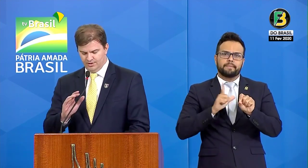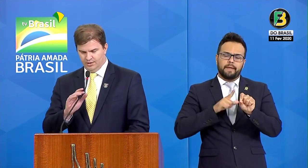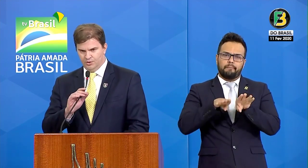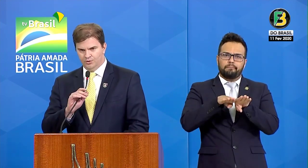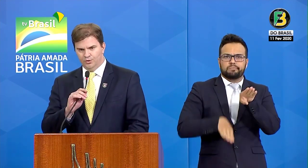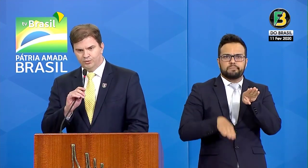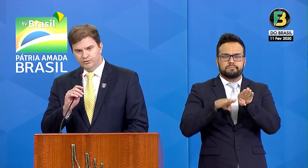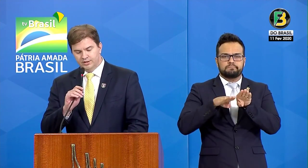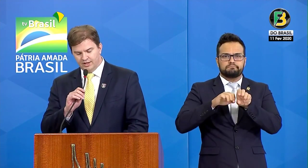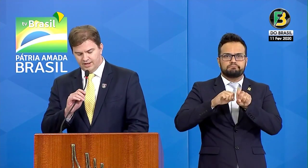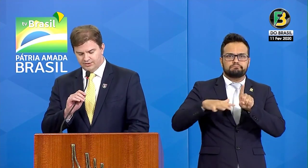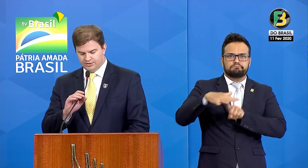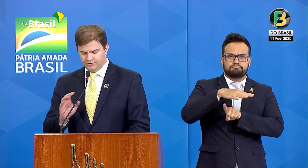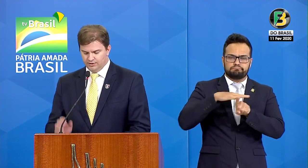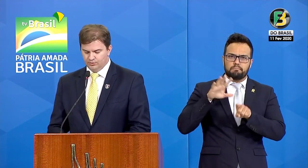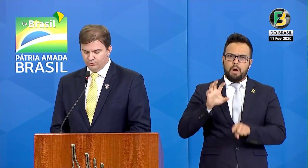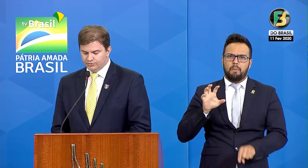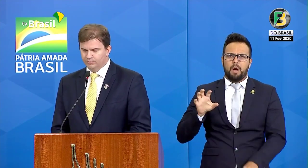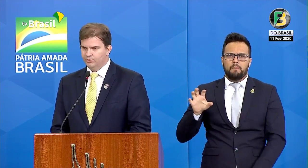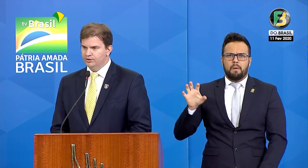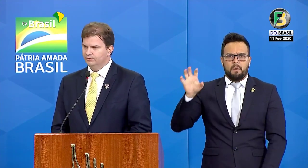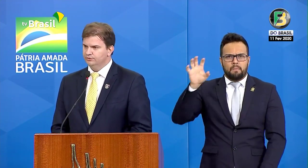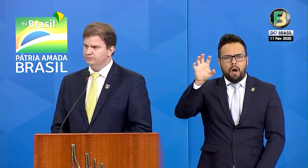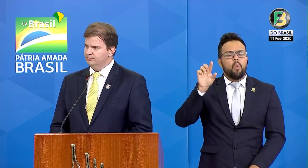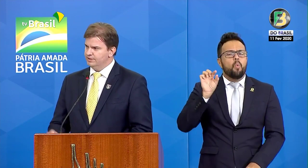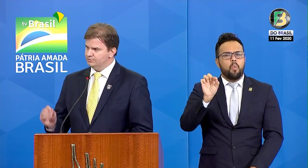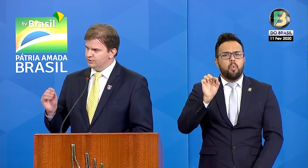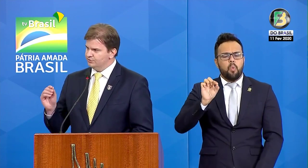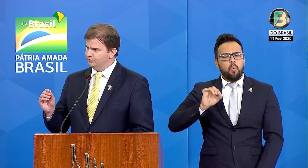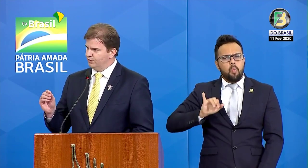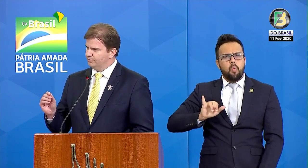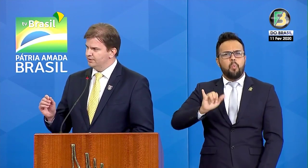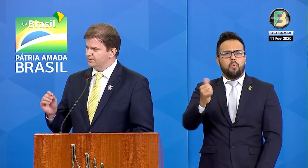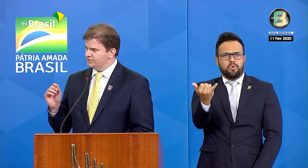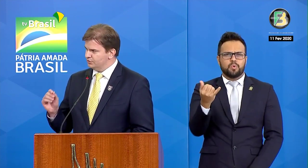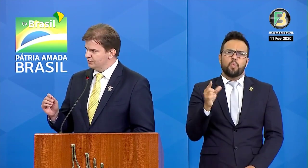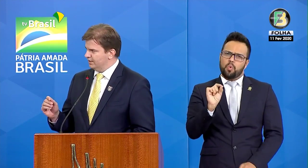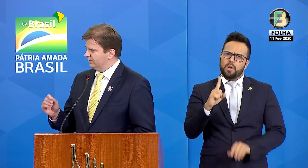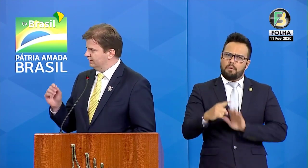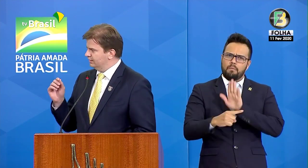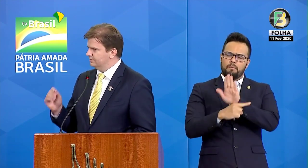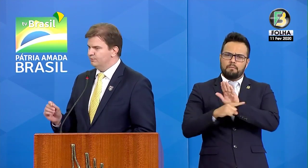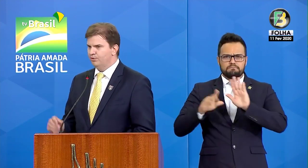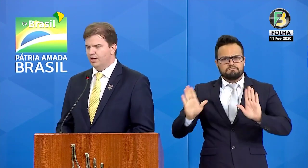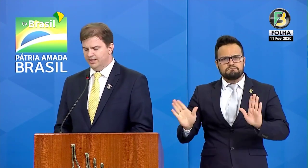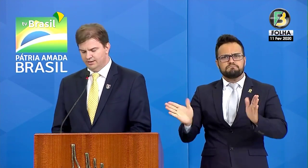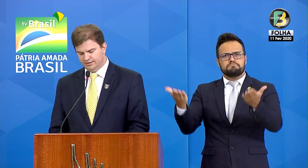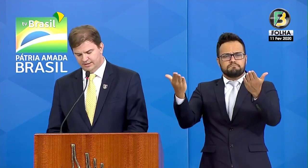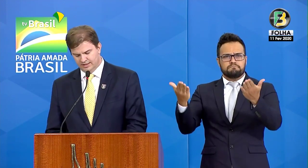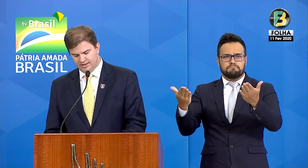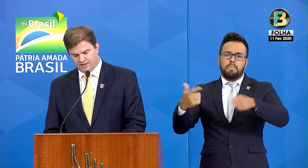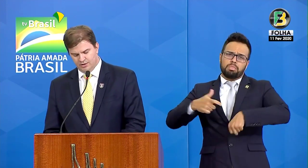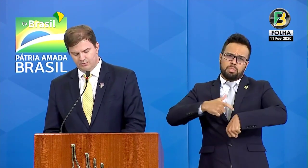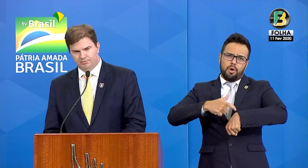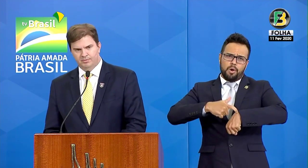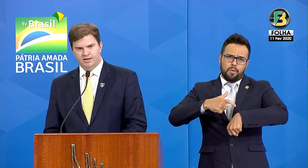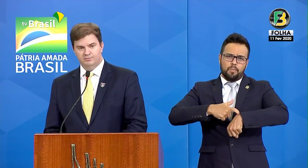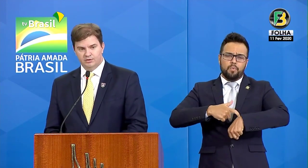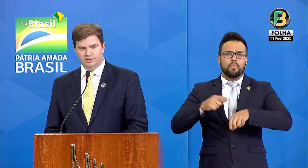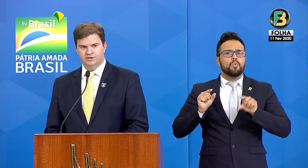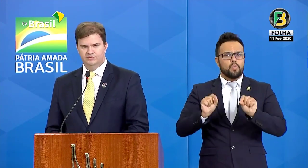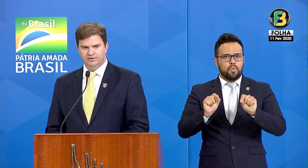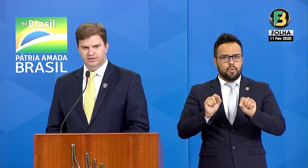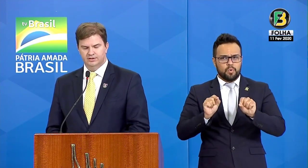regional. Oportunidade de ter contribuído, mesmo que de forma singela e temporária,